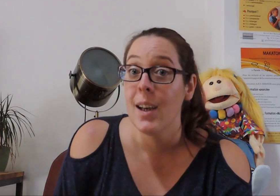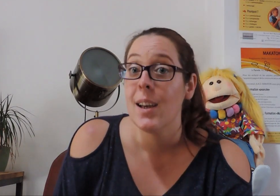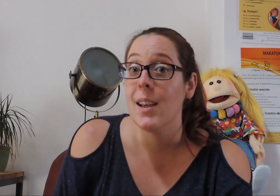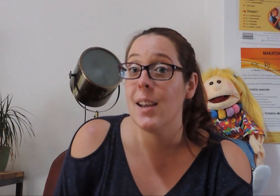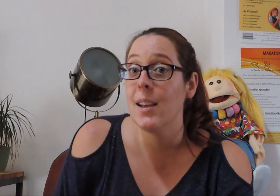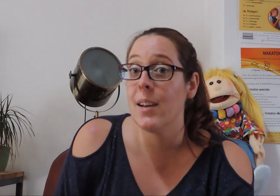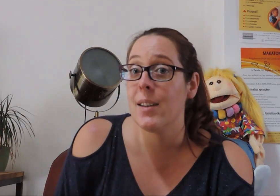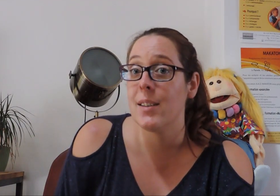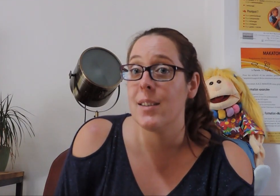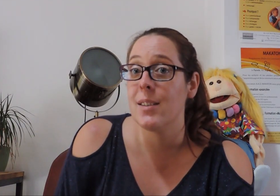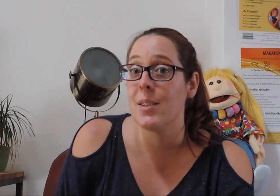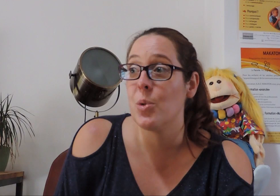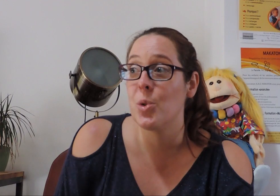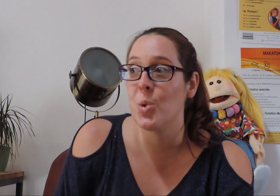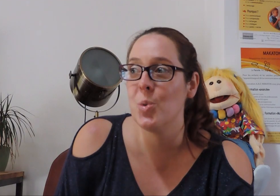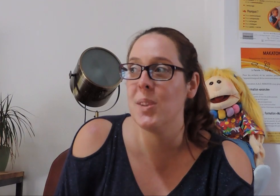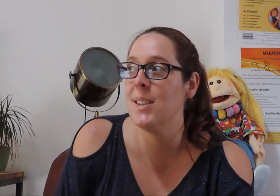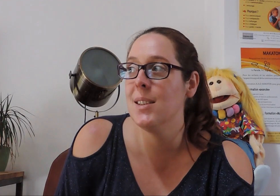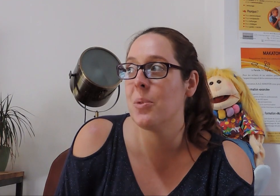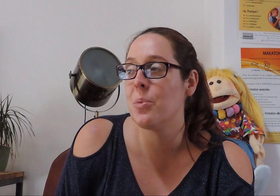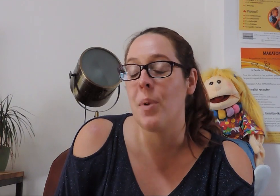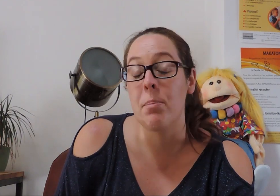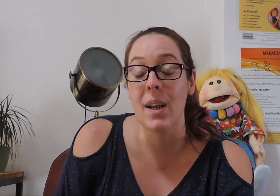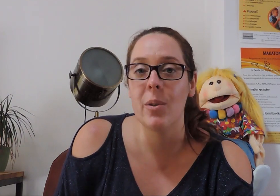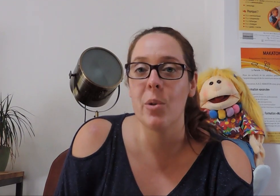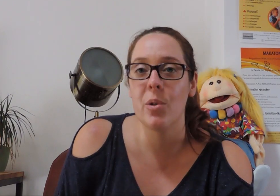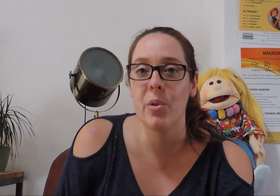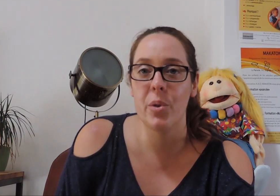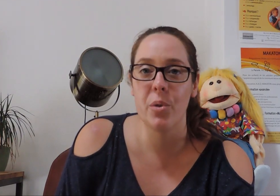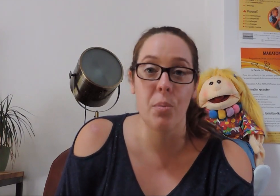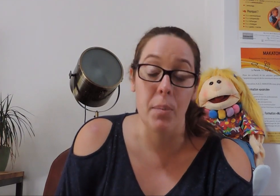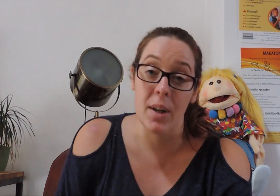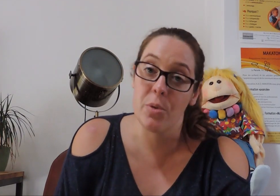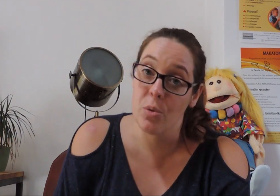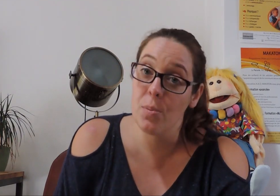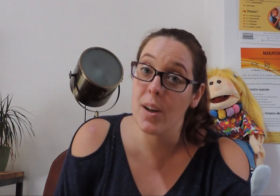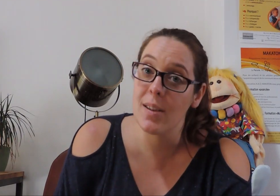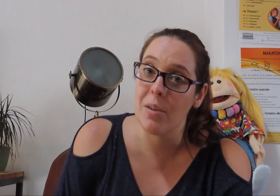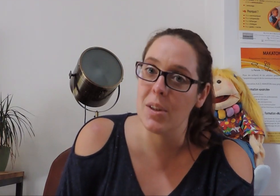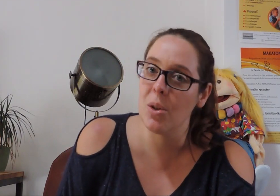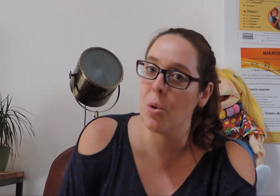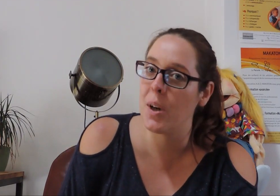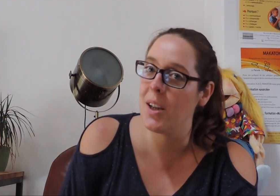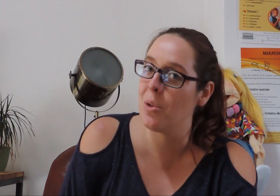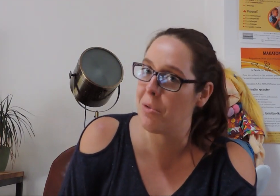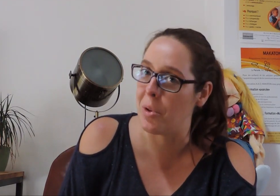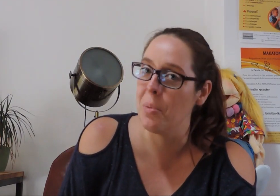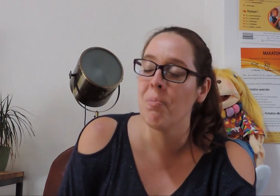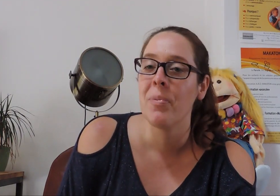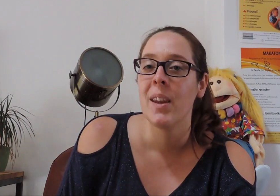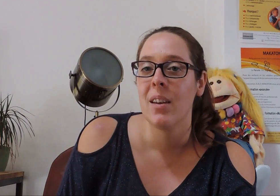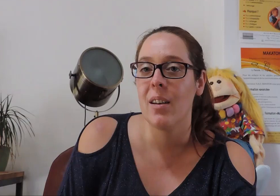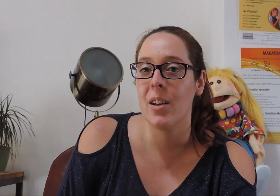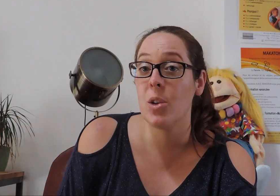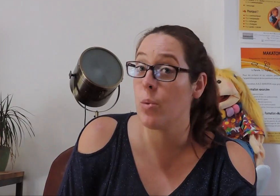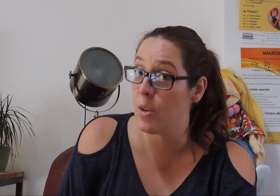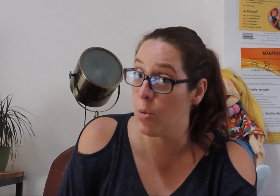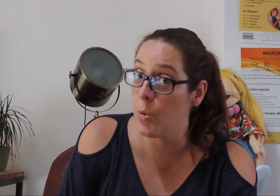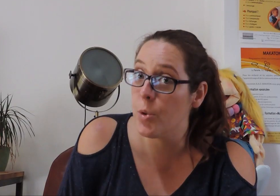et euh aujourd'hui on m'appelle euh on m'appelle euh surtout pour intervenir auprès d'enfants euh qui ont des troubles